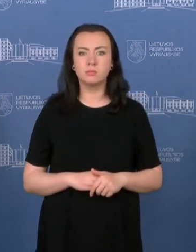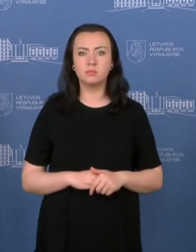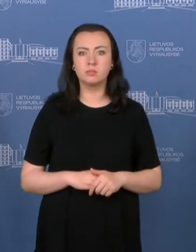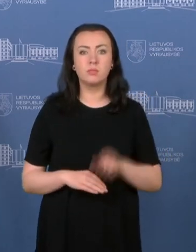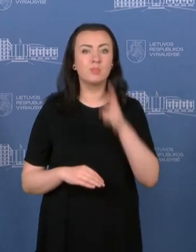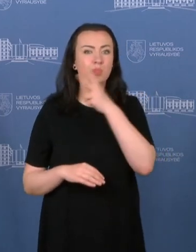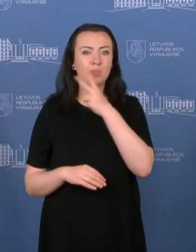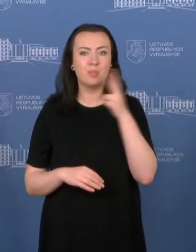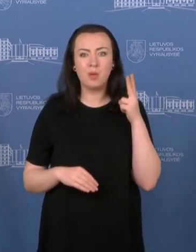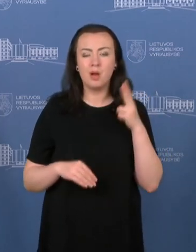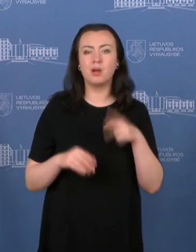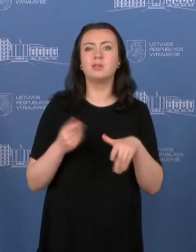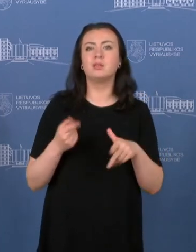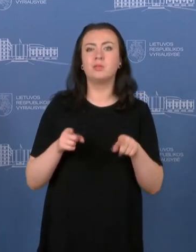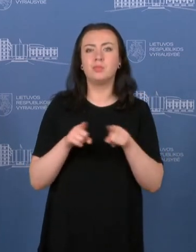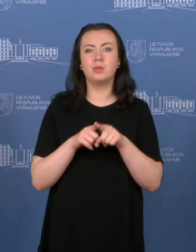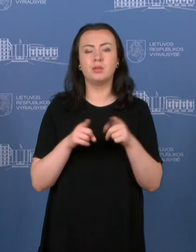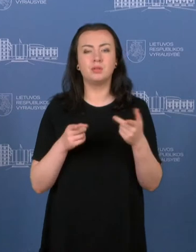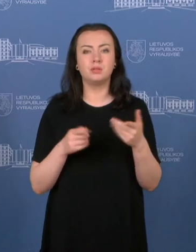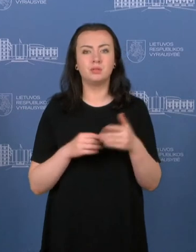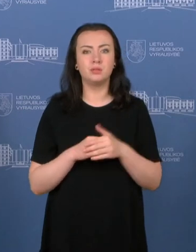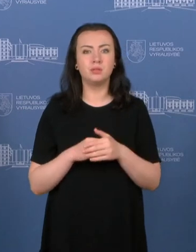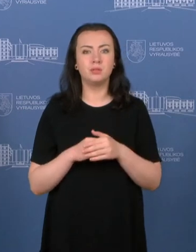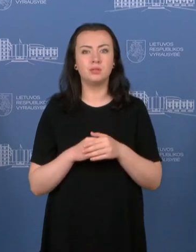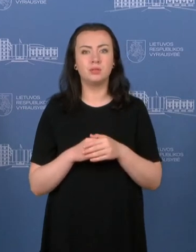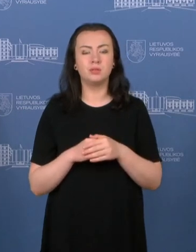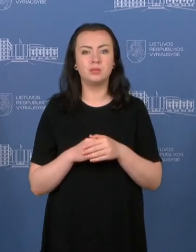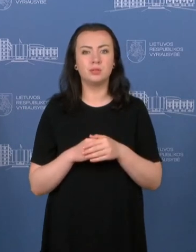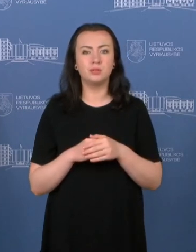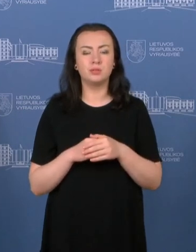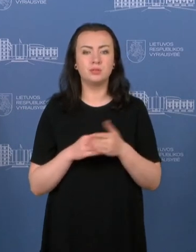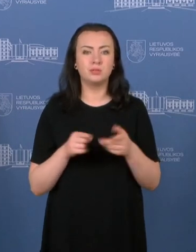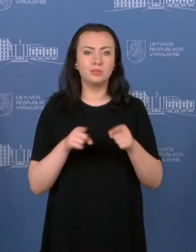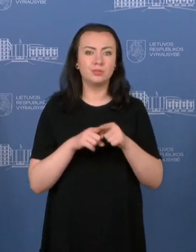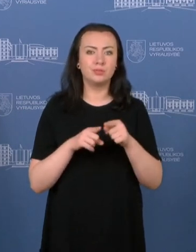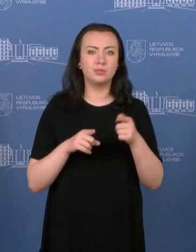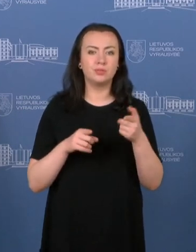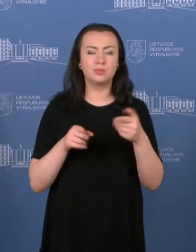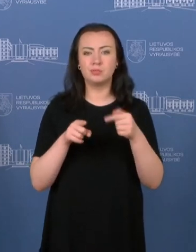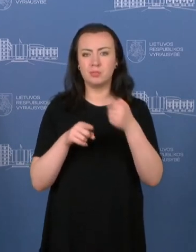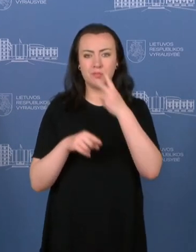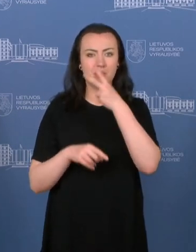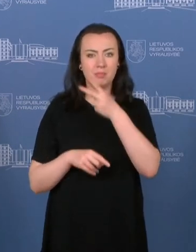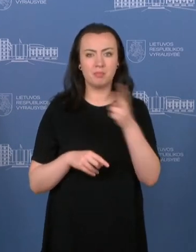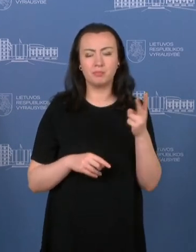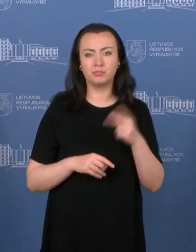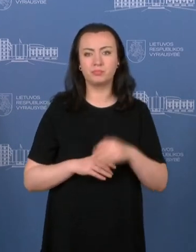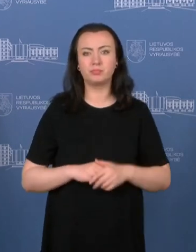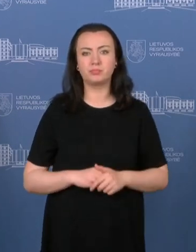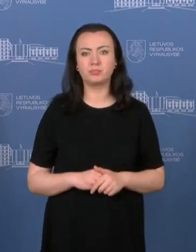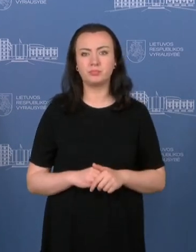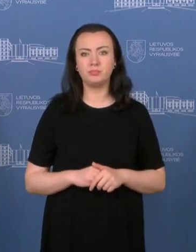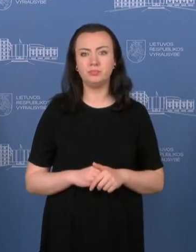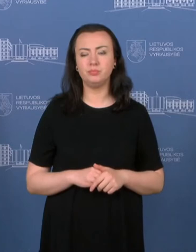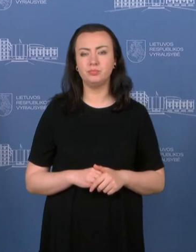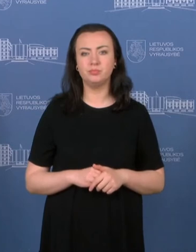matome tiek iš satelito nuotraukų, kaip nuspalvojusi miesto šiaurinę dalį anksčiau savo krovos